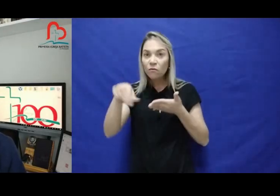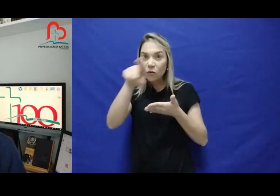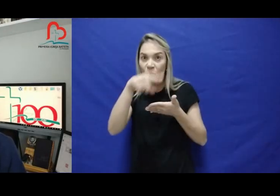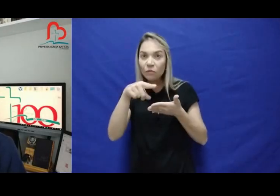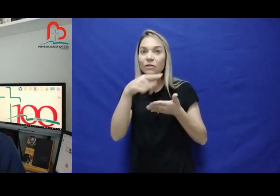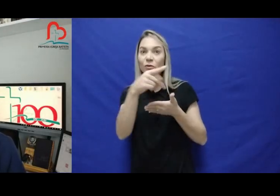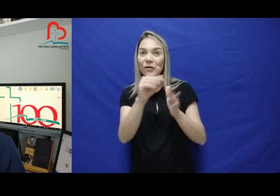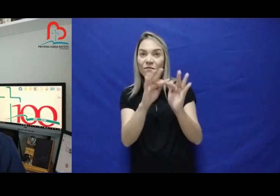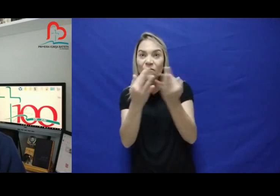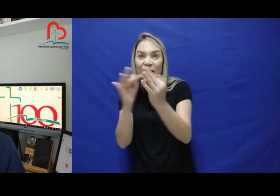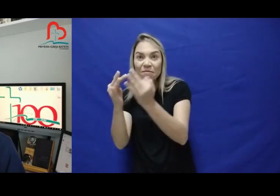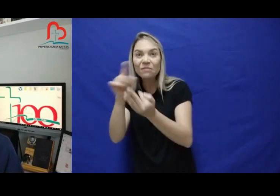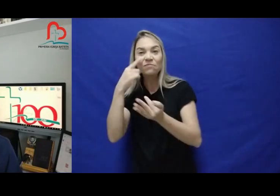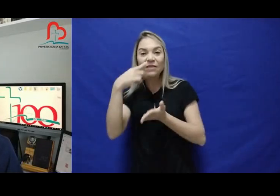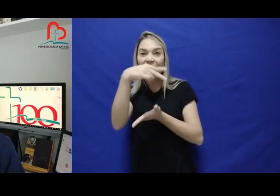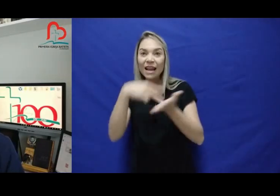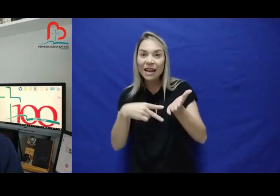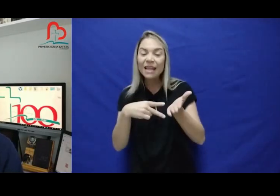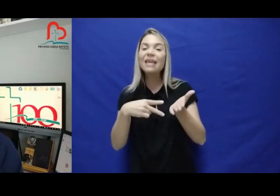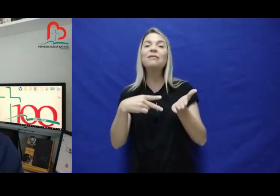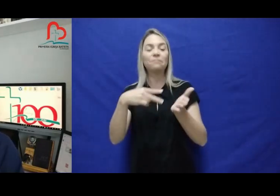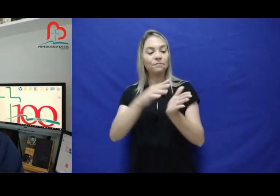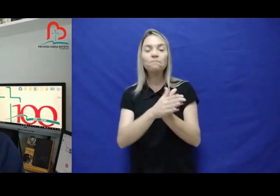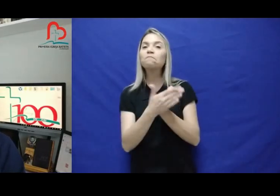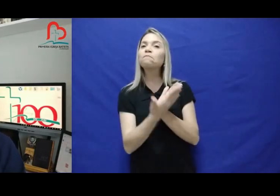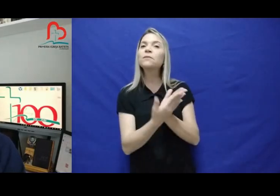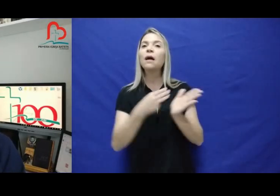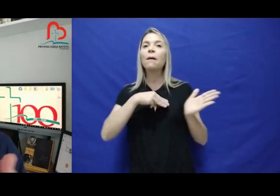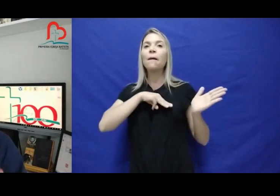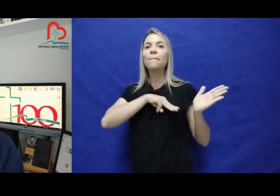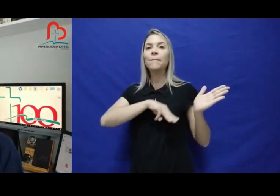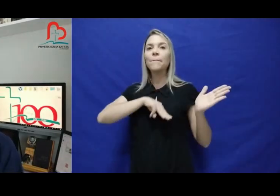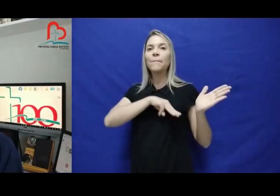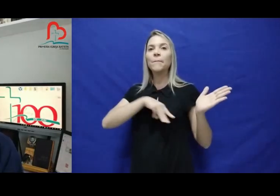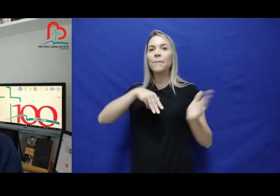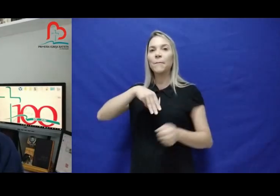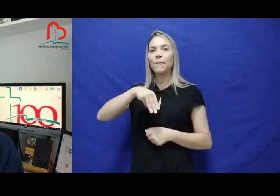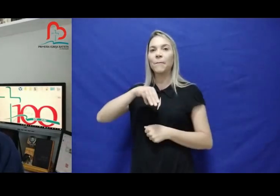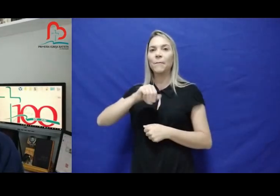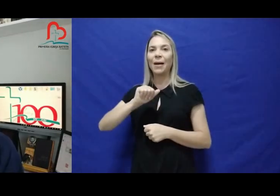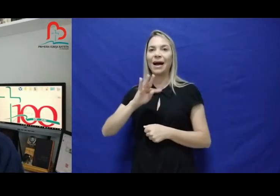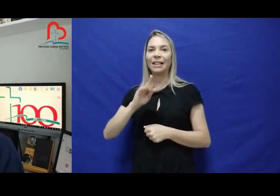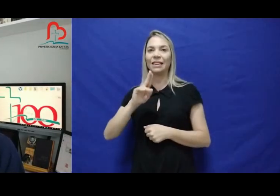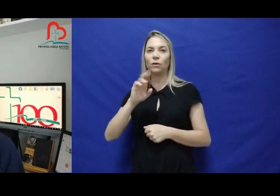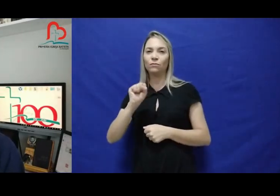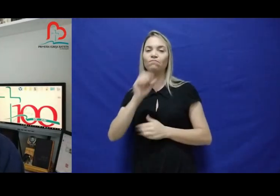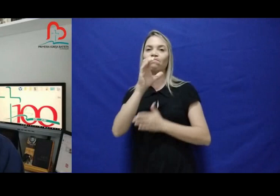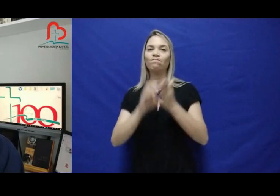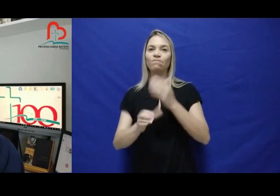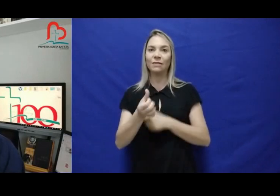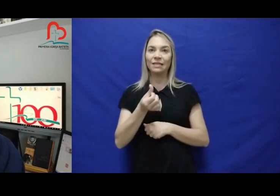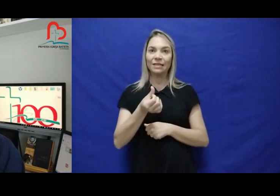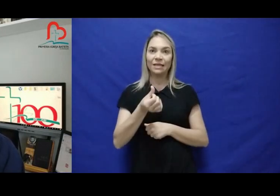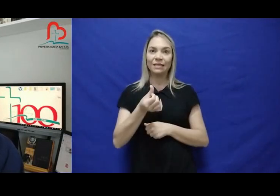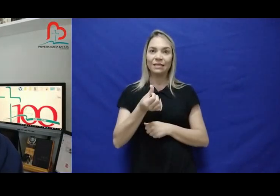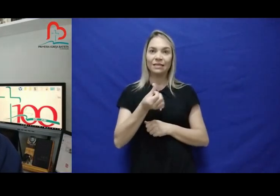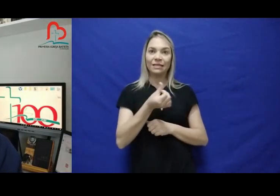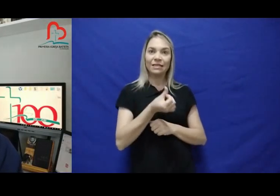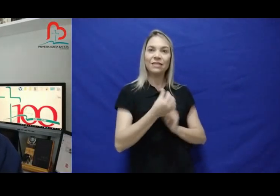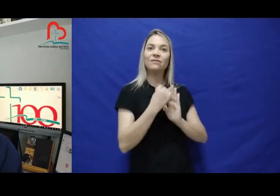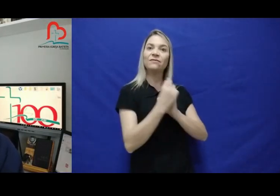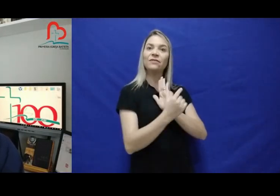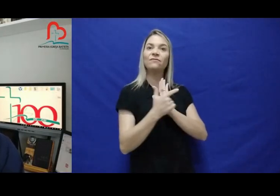de Deus agora. Quero convidar você que está aí em família para abrir a sua Bíblia e ler comigo Mateus,